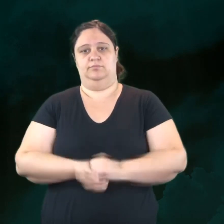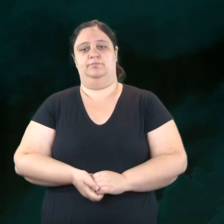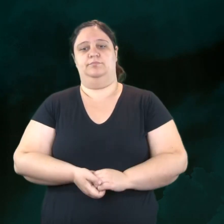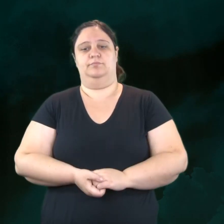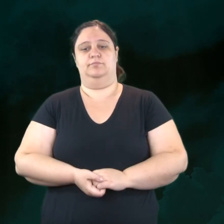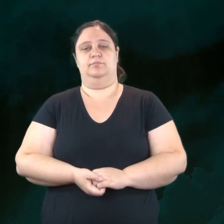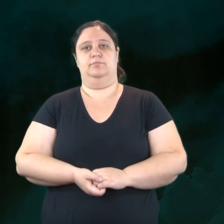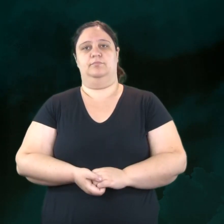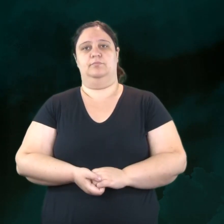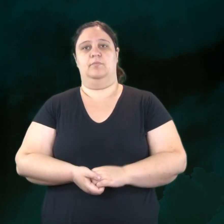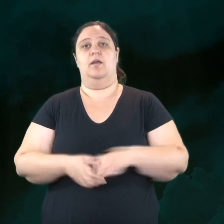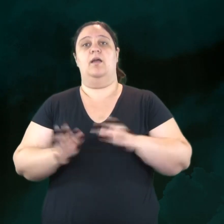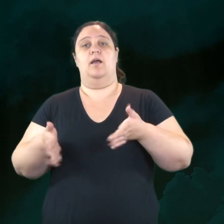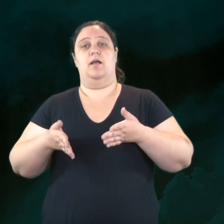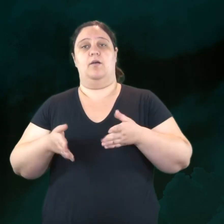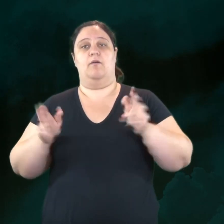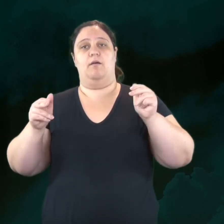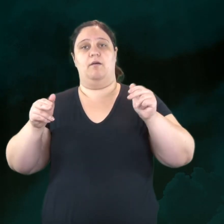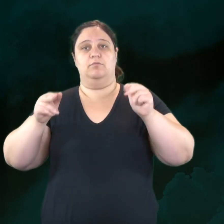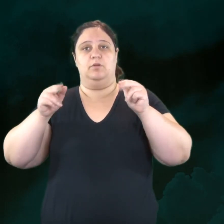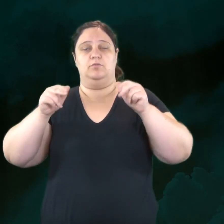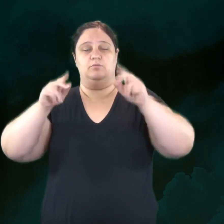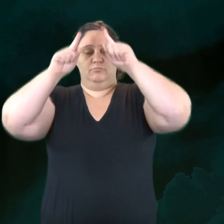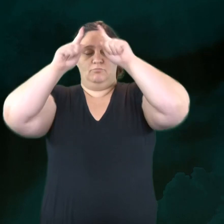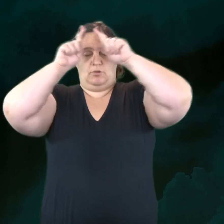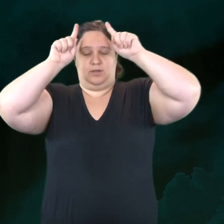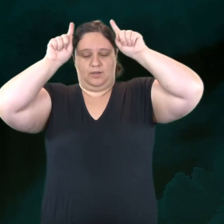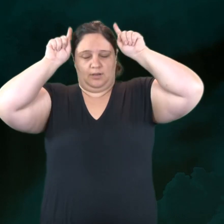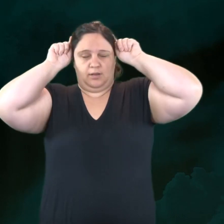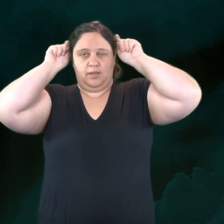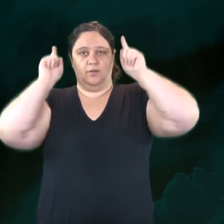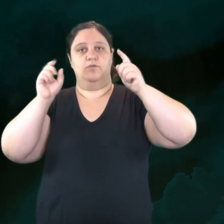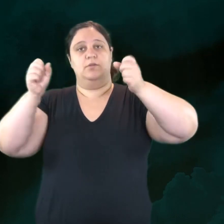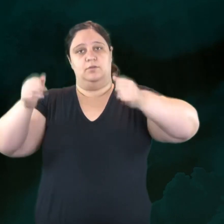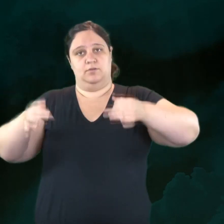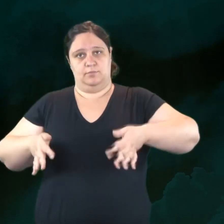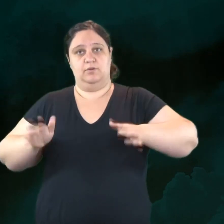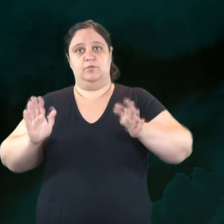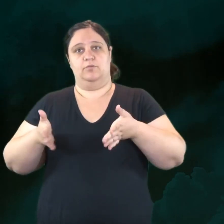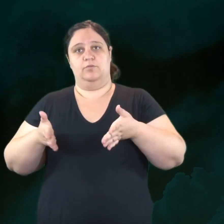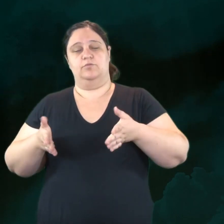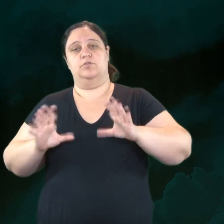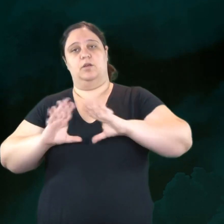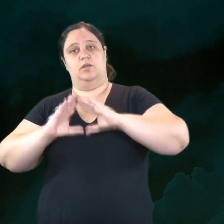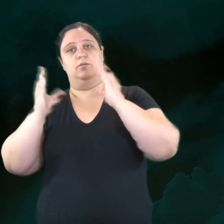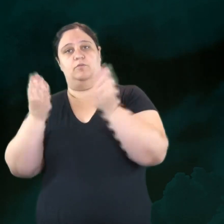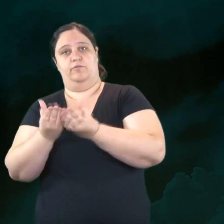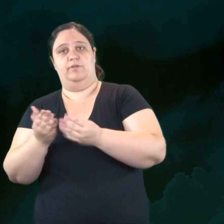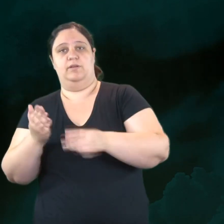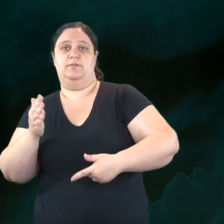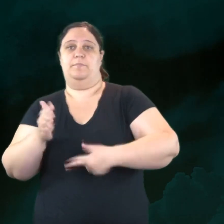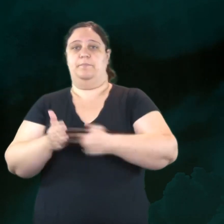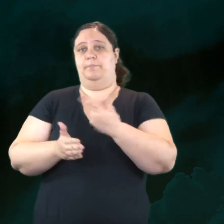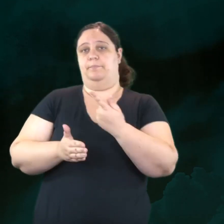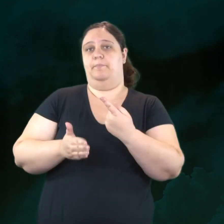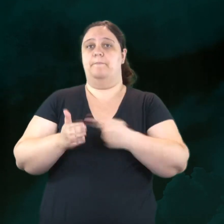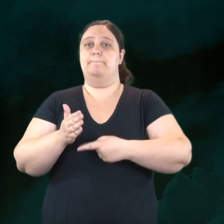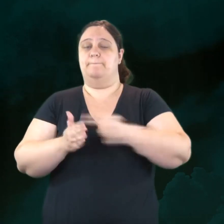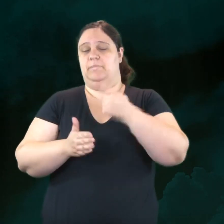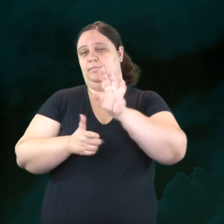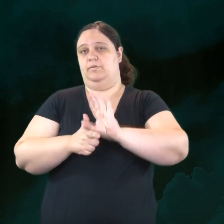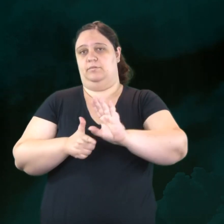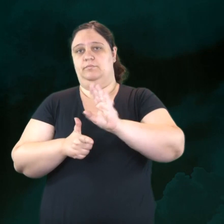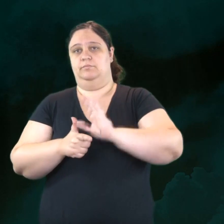fundo dos gregos, nós já falamos um pouco na conferência sobre a 1 Coríntios, e nós